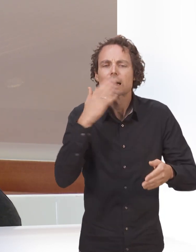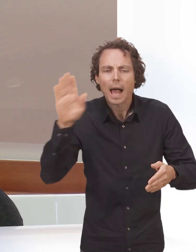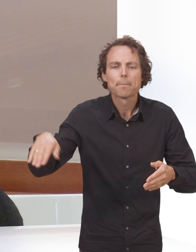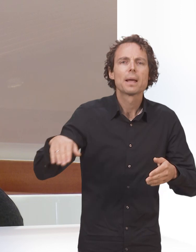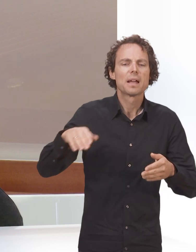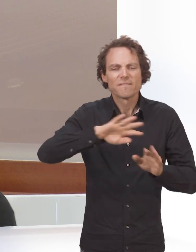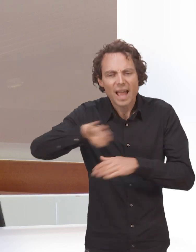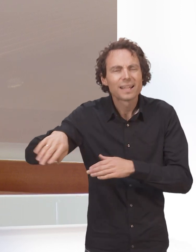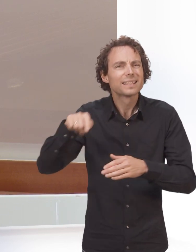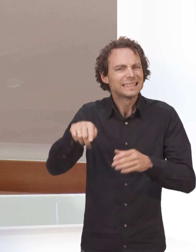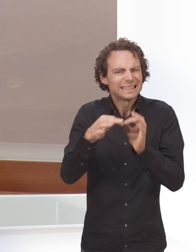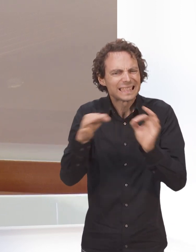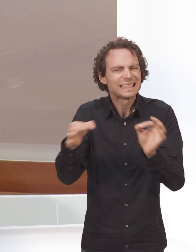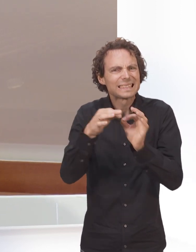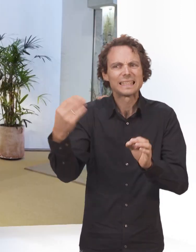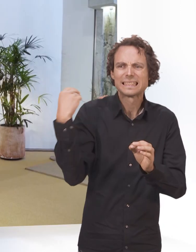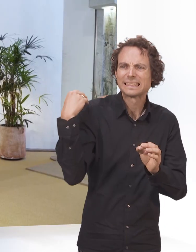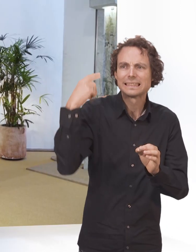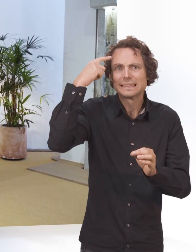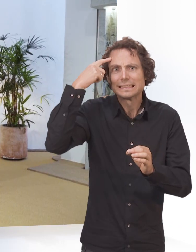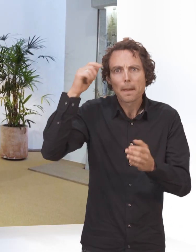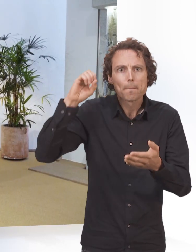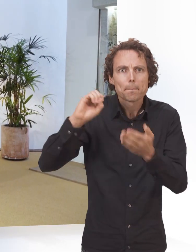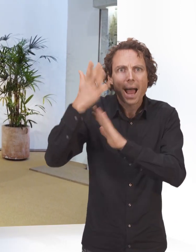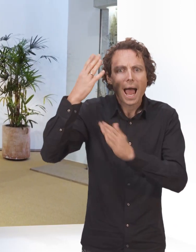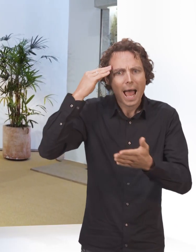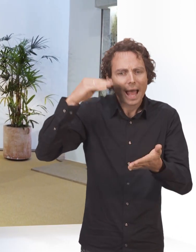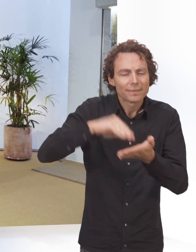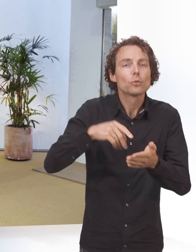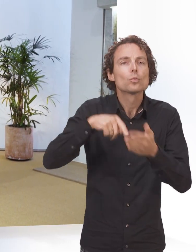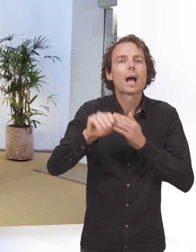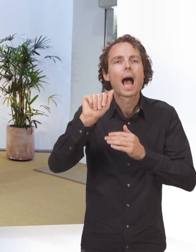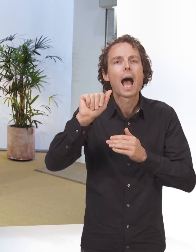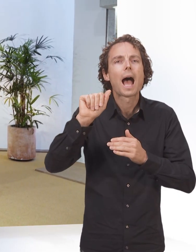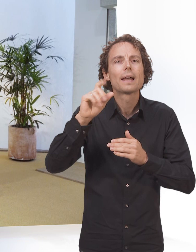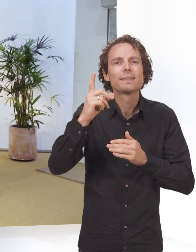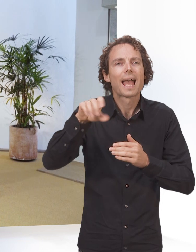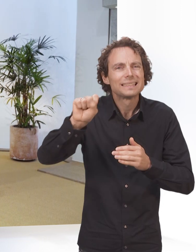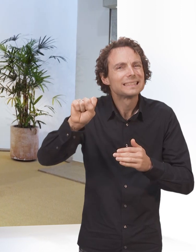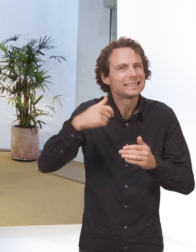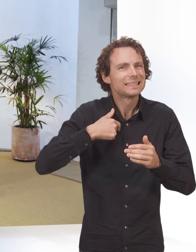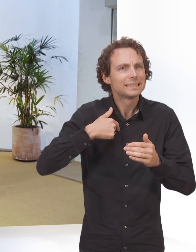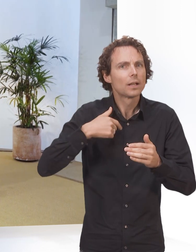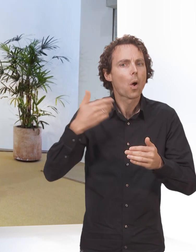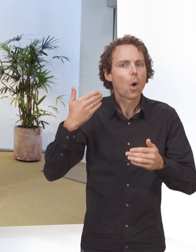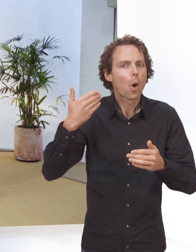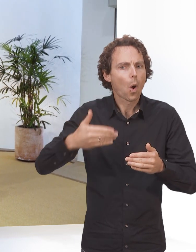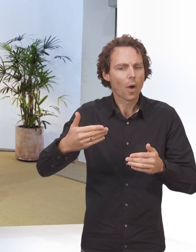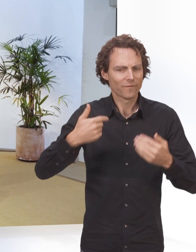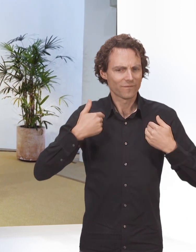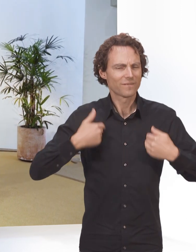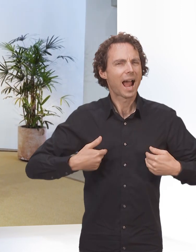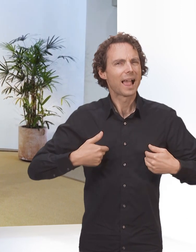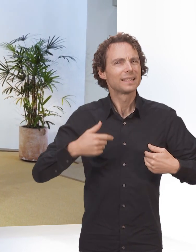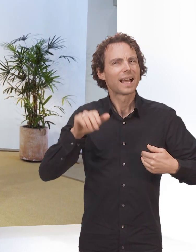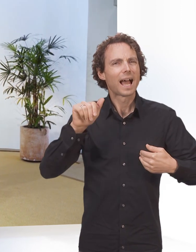weg. Nur Sätze, die in mir eingebrannt sind, durch das ADS natürlich, habe ich mich oft auch sehr schräg